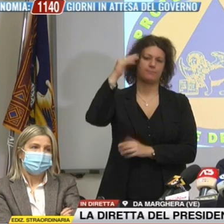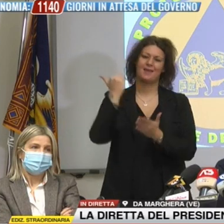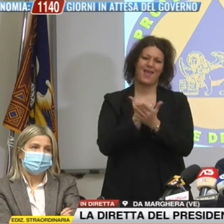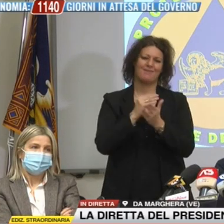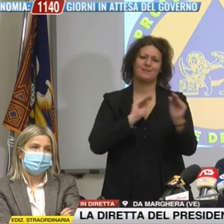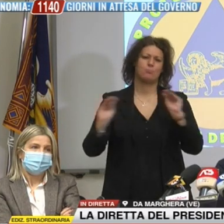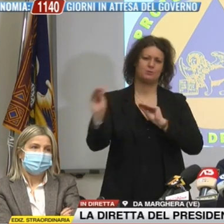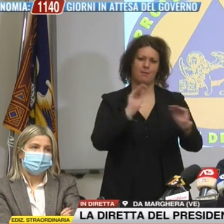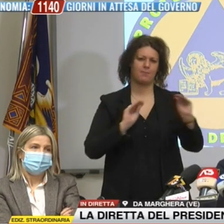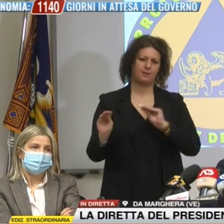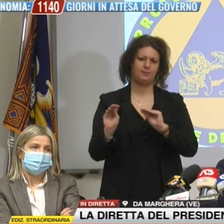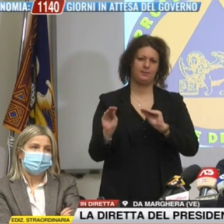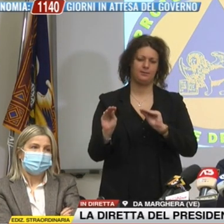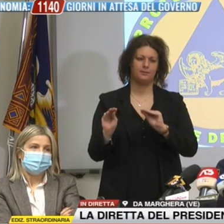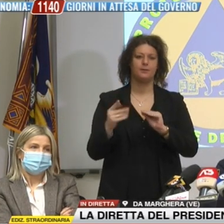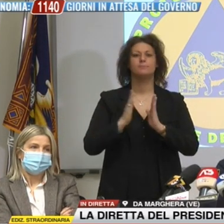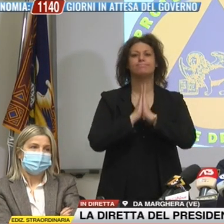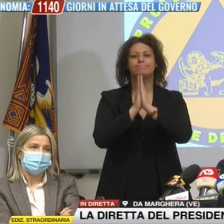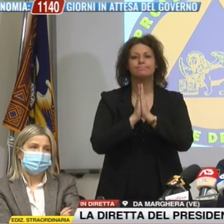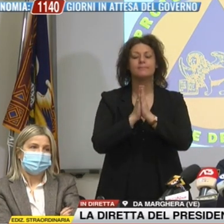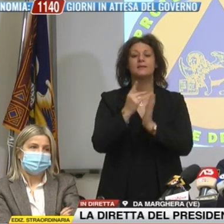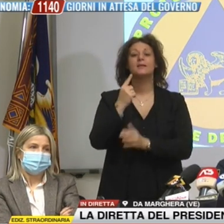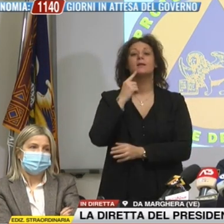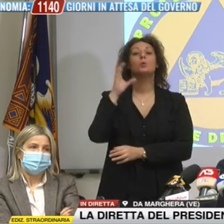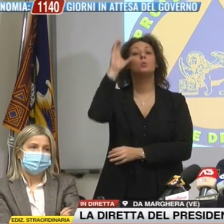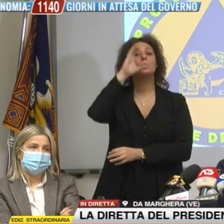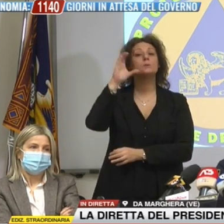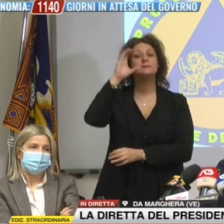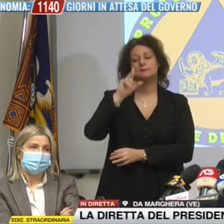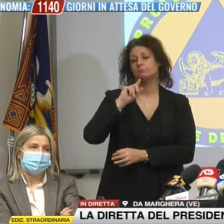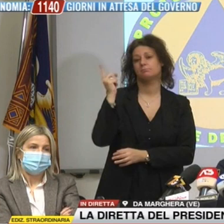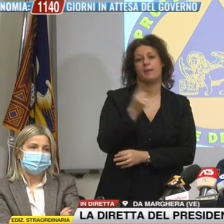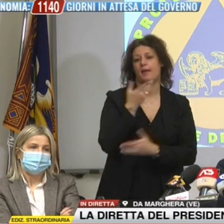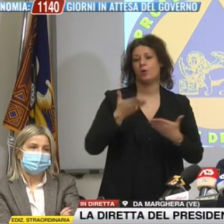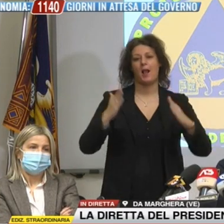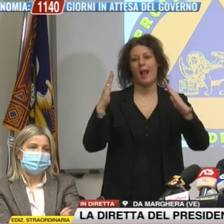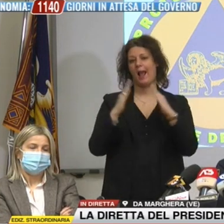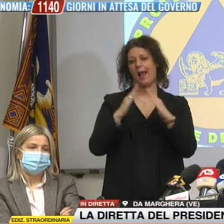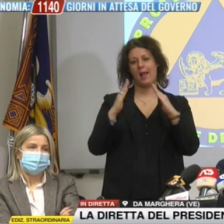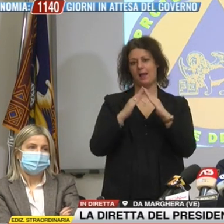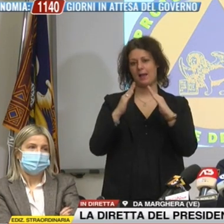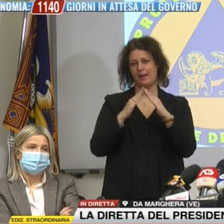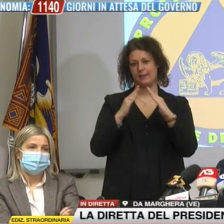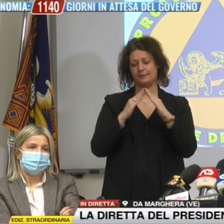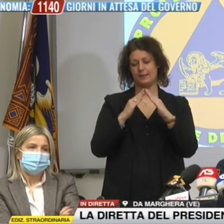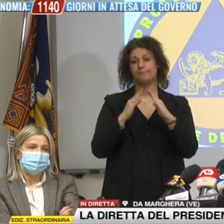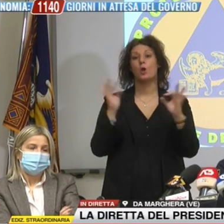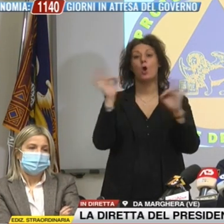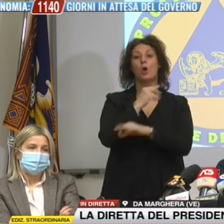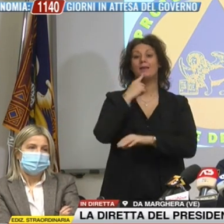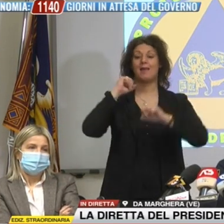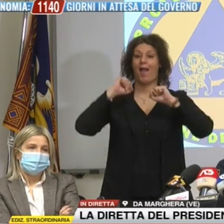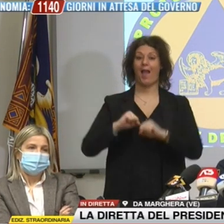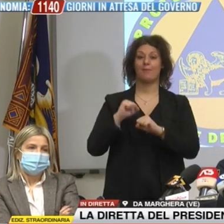Quindi l'invito è a tutti i turisti di rimanere a casa, oltre che a chi abita, a non spostarsi